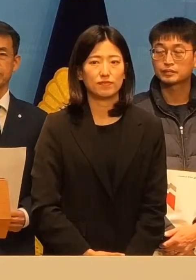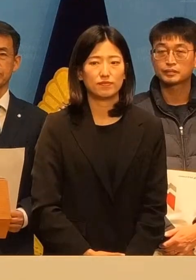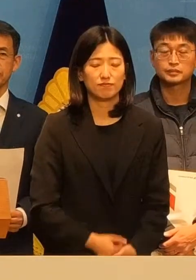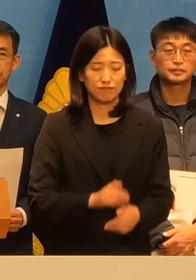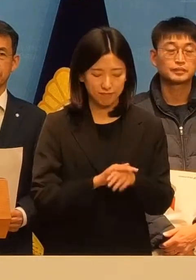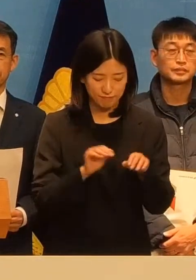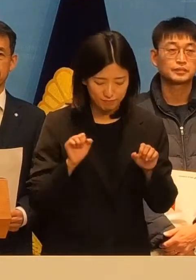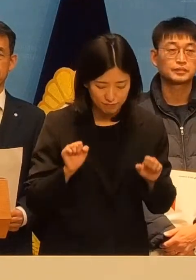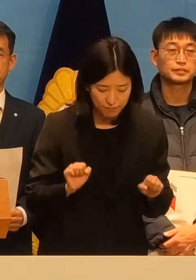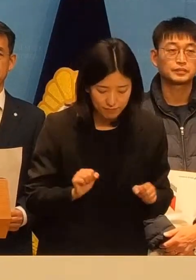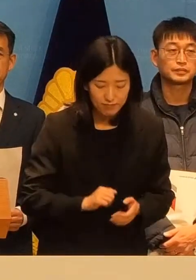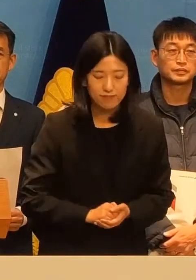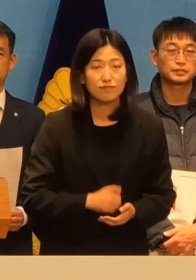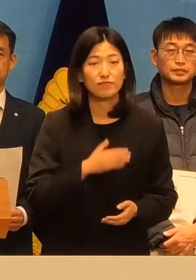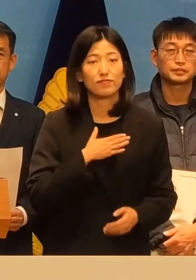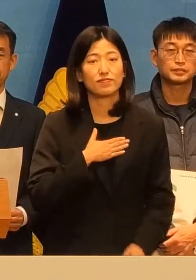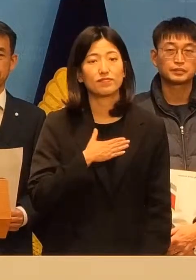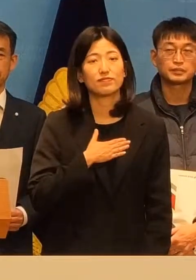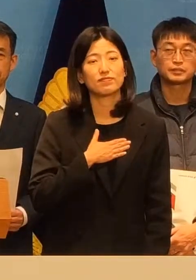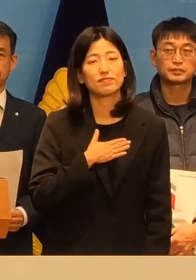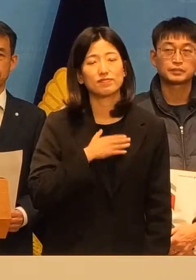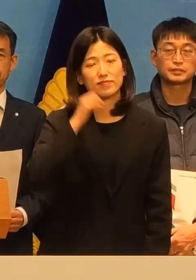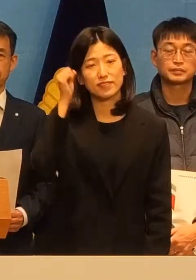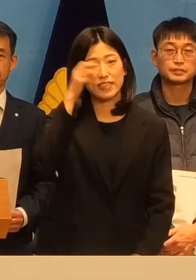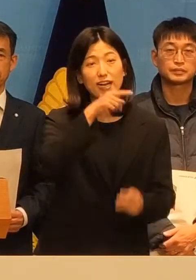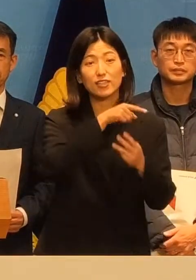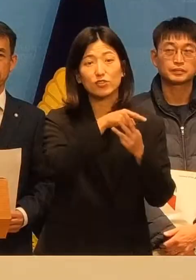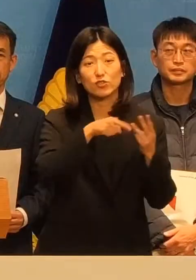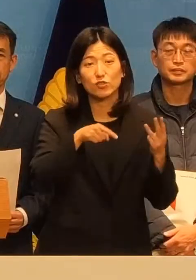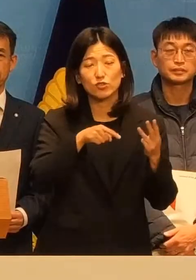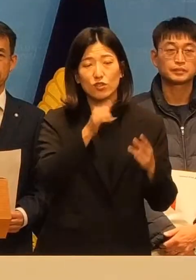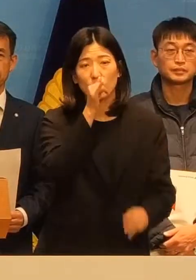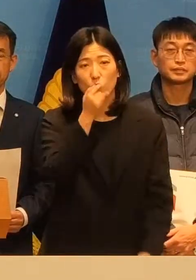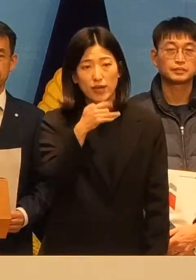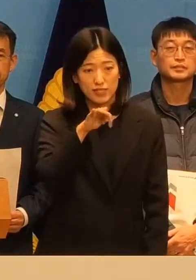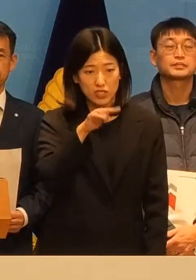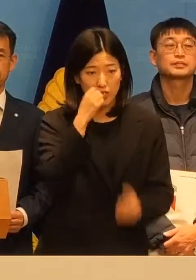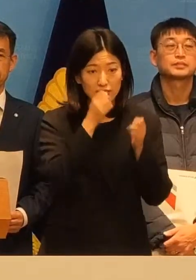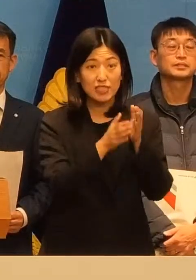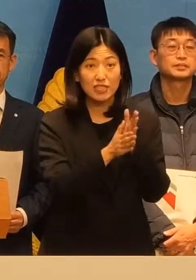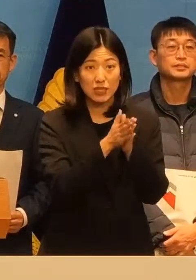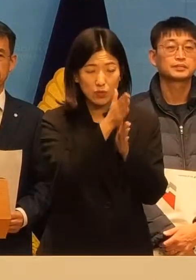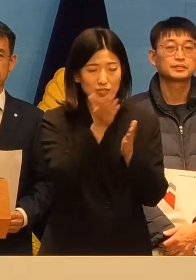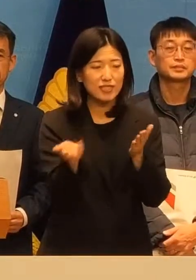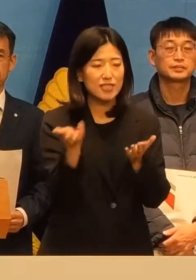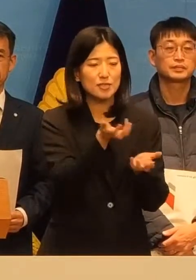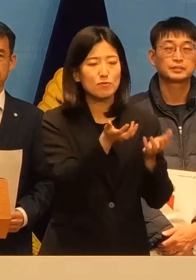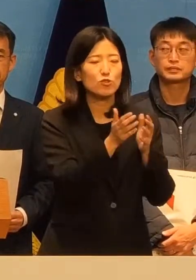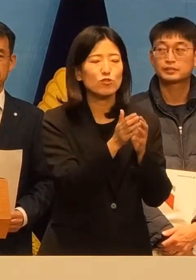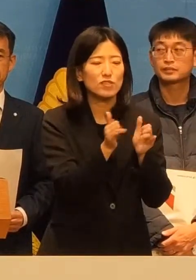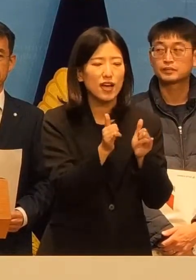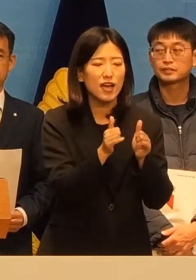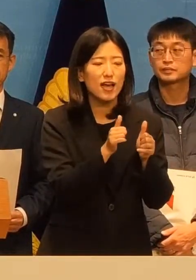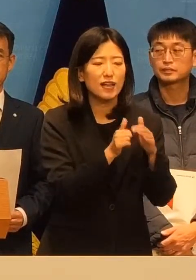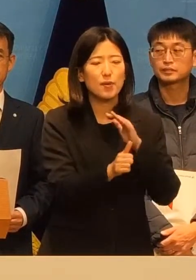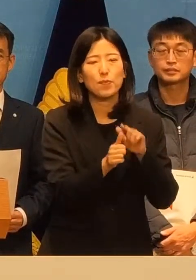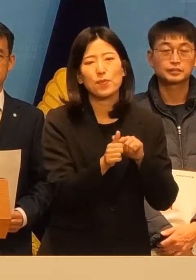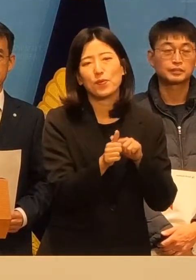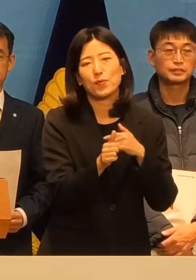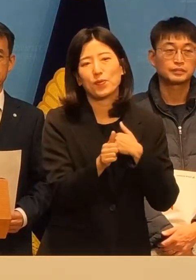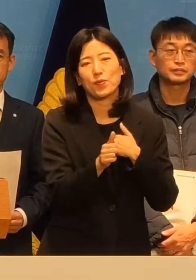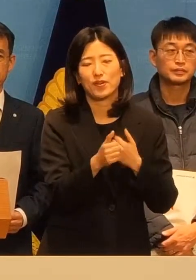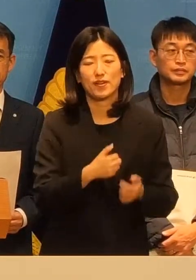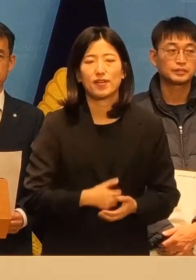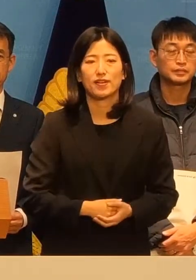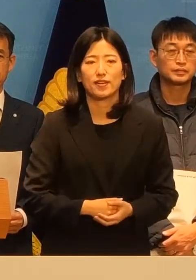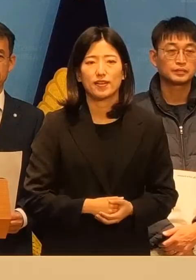예, 안녕하십니까. 저는 양주시 회천 신도시의 입주자 대표 모임에 있는 일반 주민입니다.